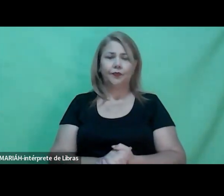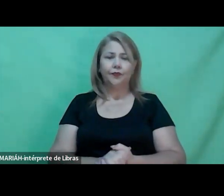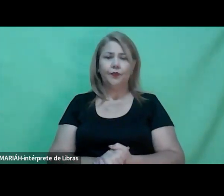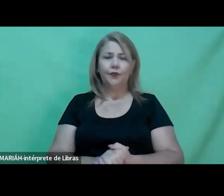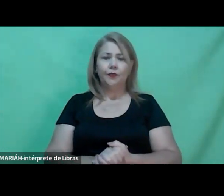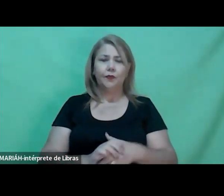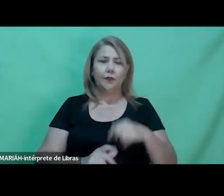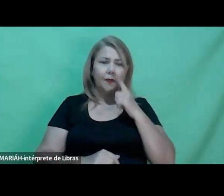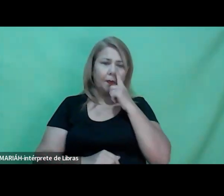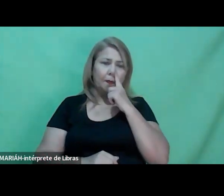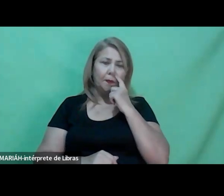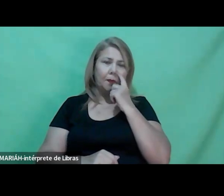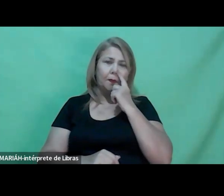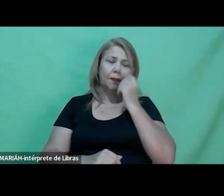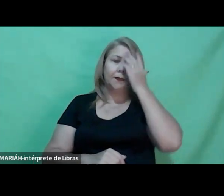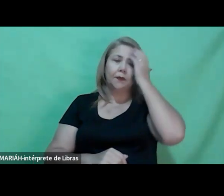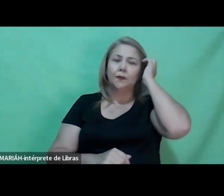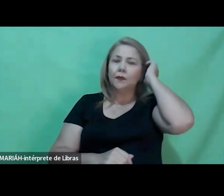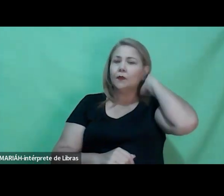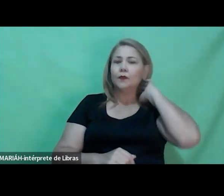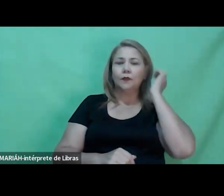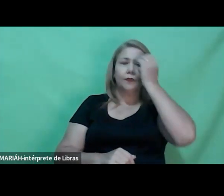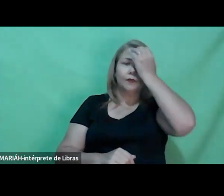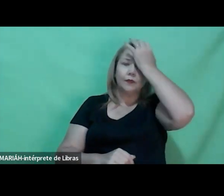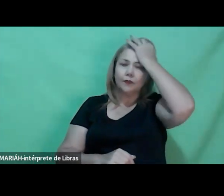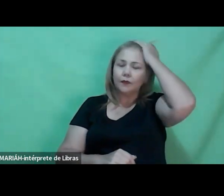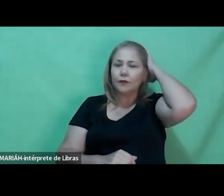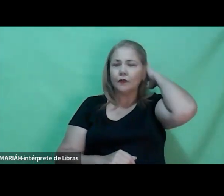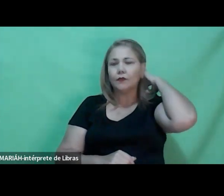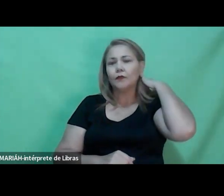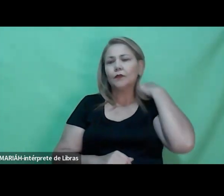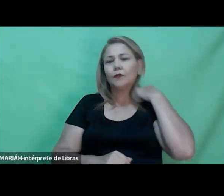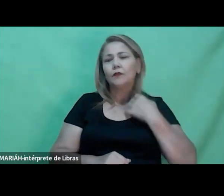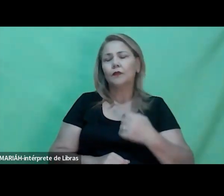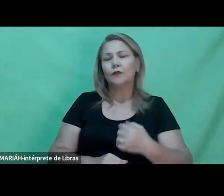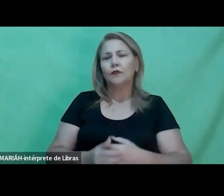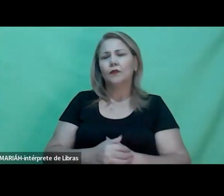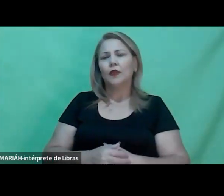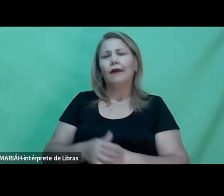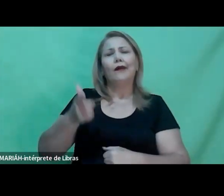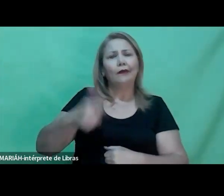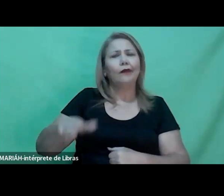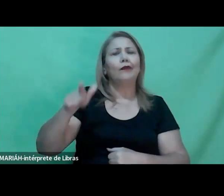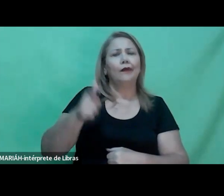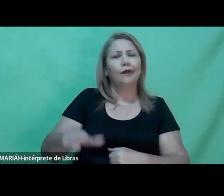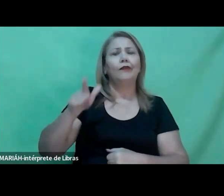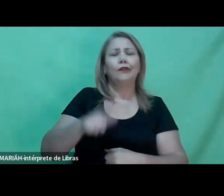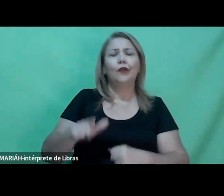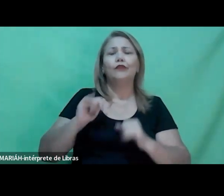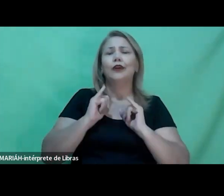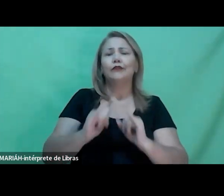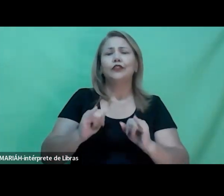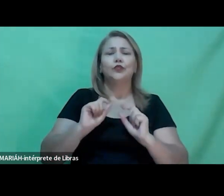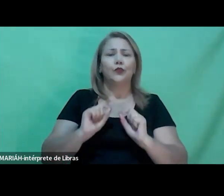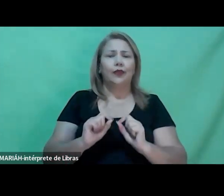puede echar mano Eh sin embargo me oirán repetir constantemente que no